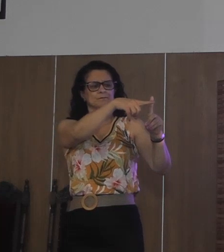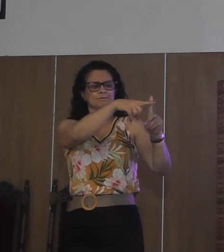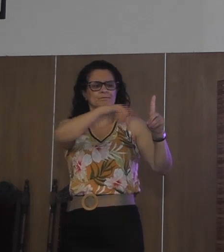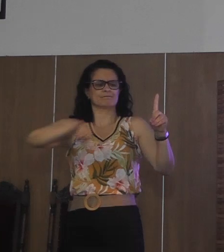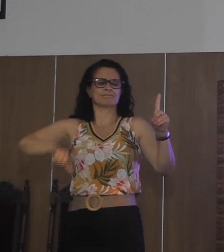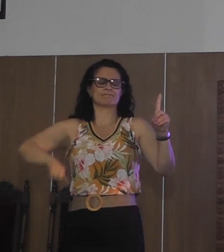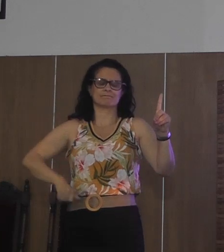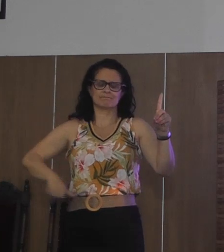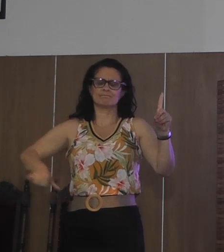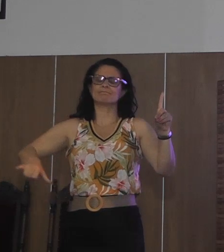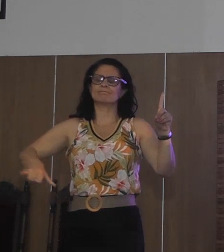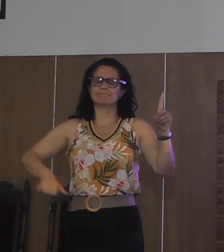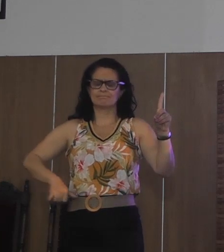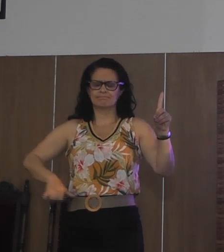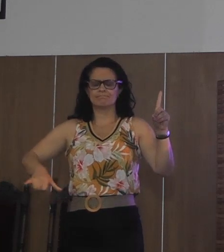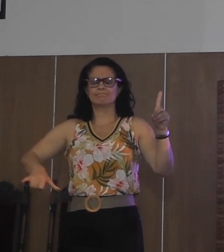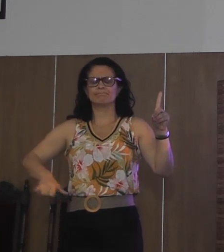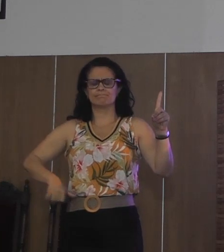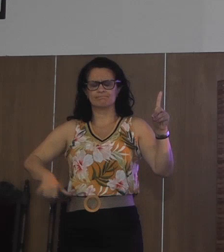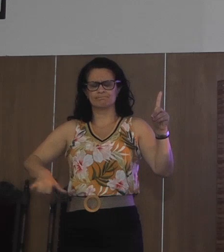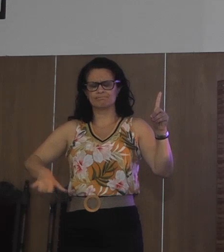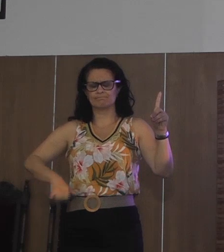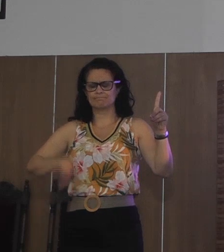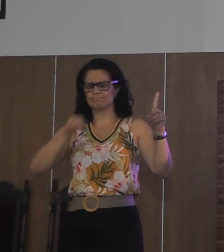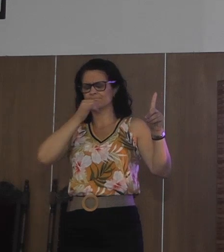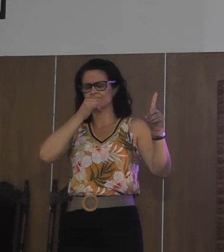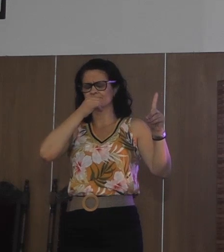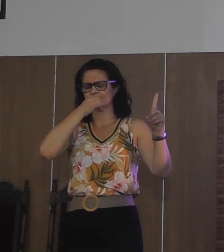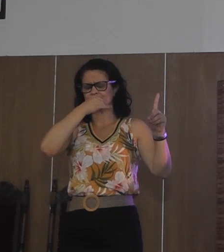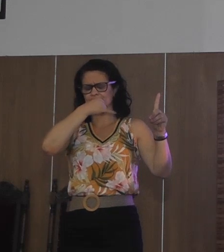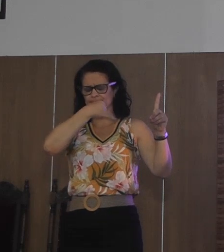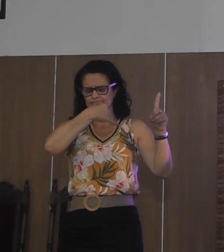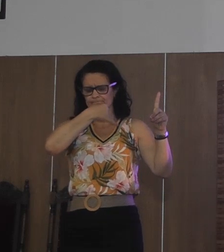sentiu dores incomuns a qualquer ser humano.